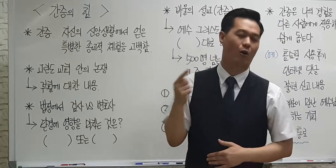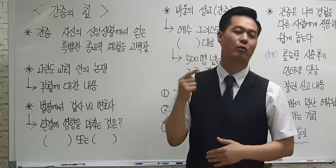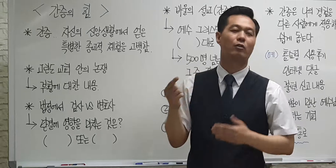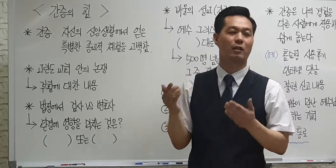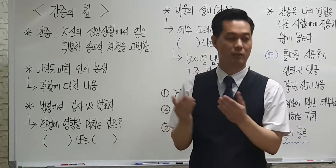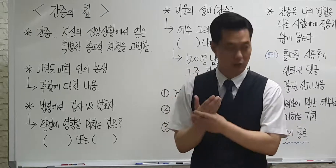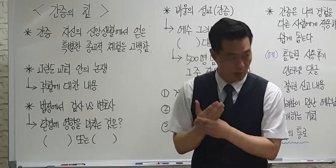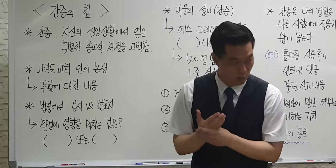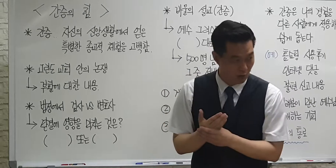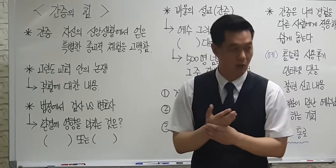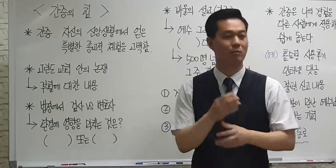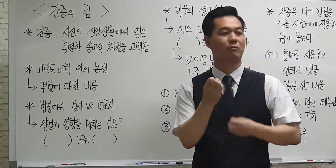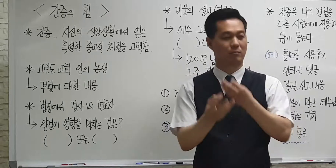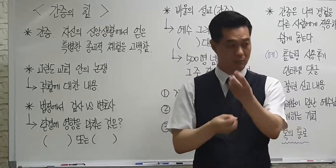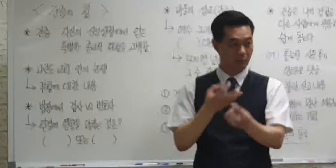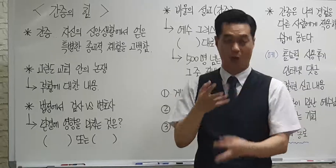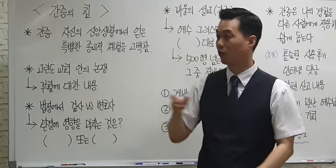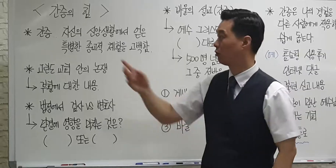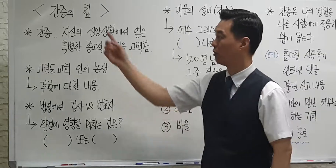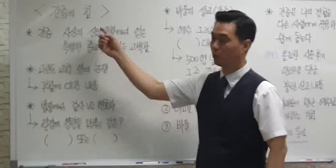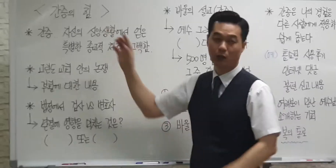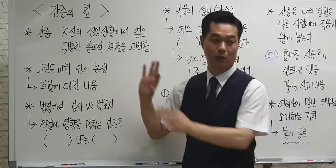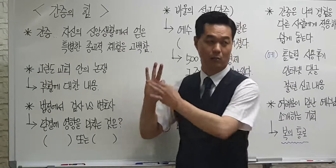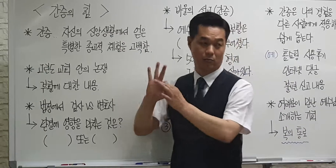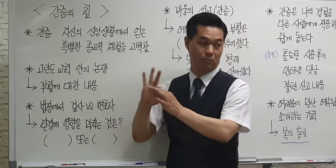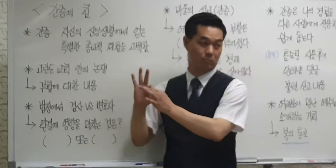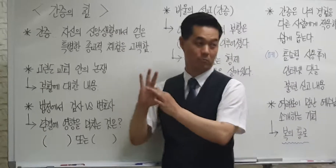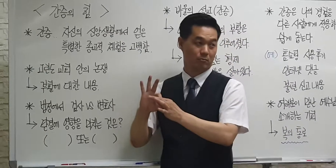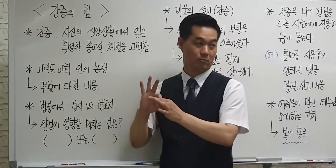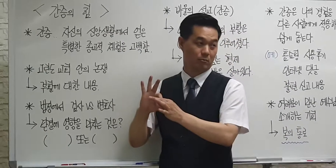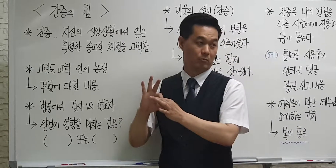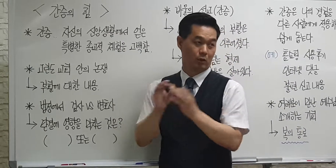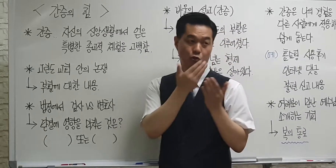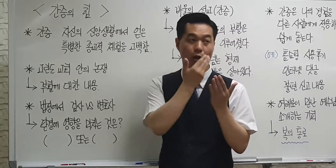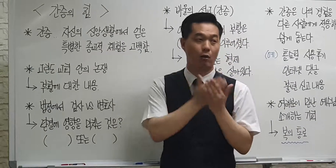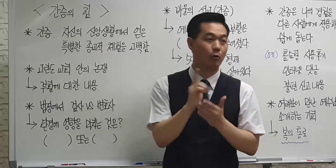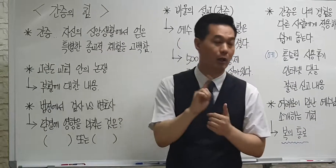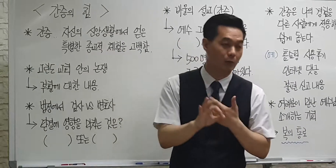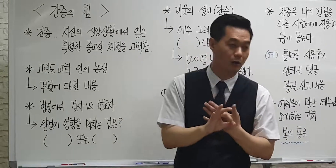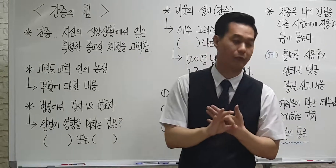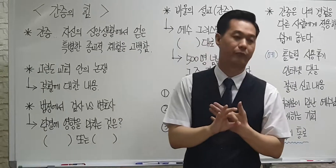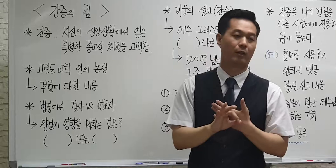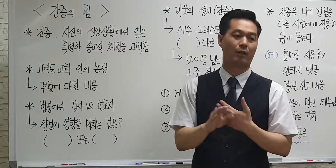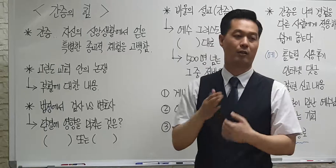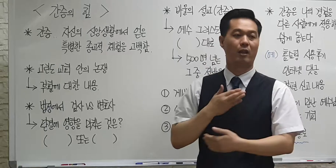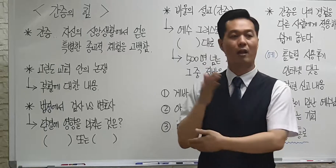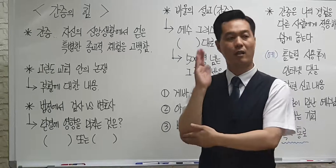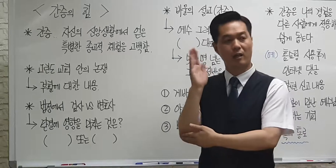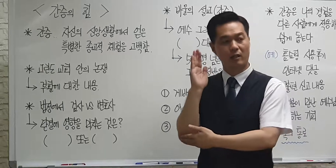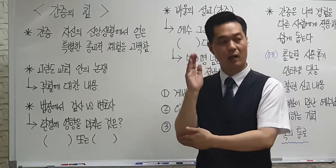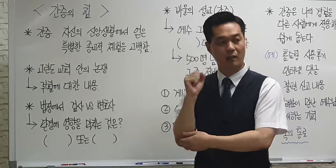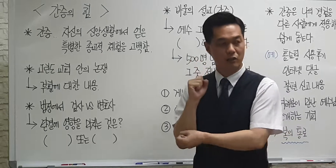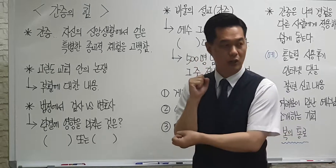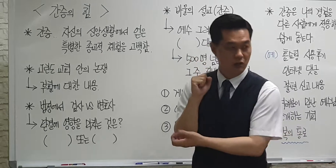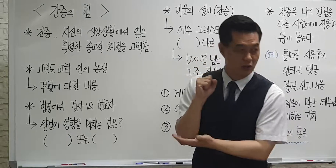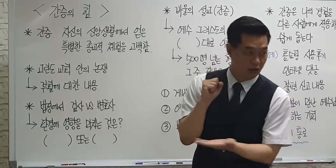어떤 일이 있었냐면 그것도 이게 똑같아요. 근데 중요한 건 뭐냐면 내 얘기가 전해졌을